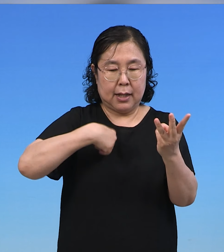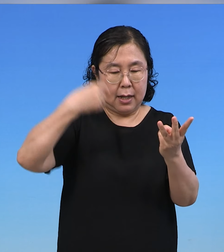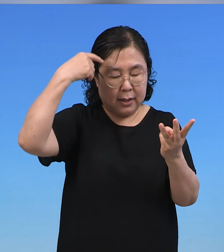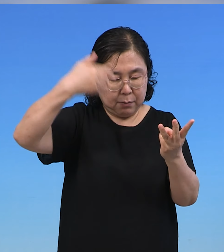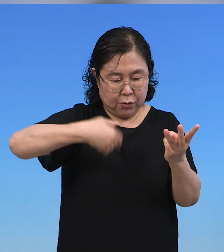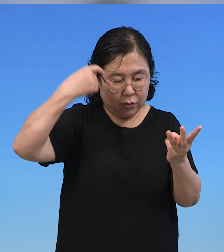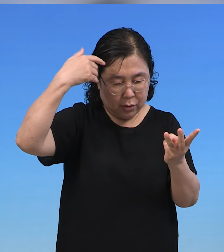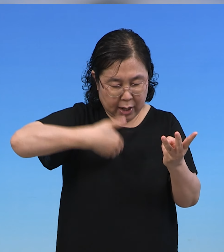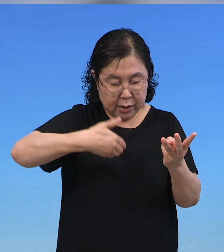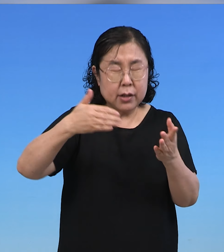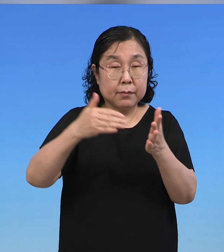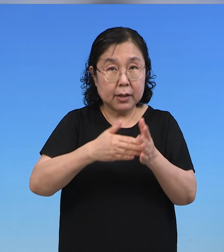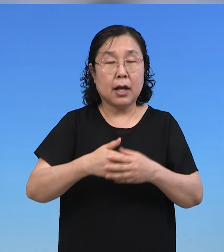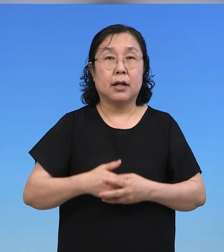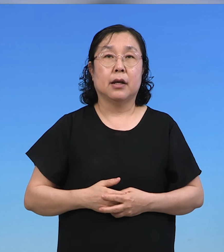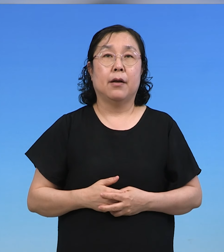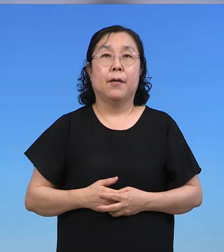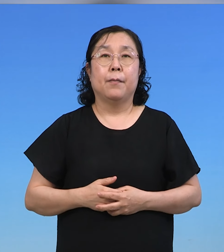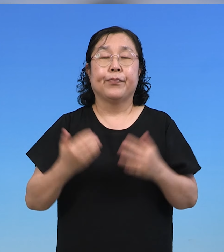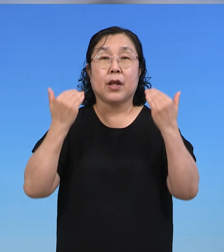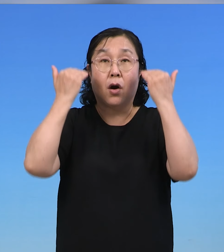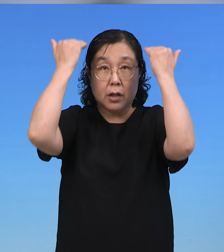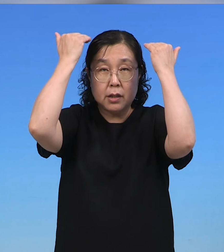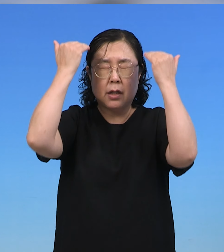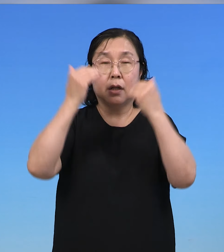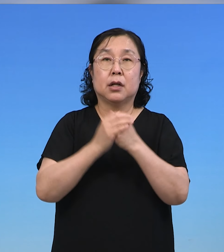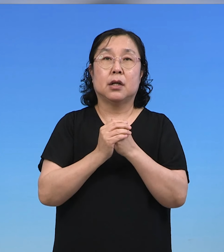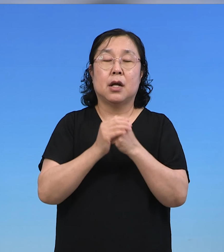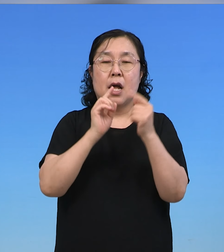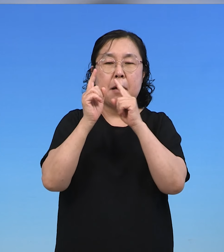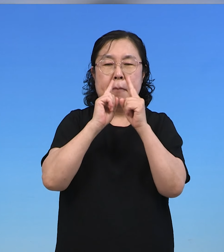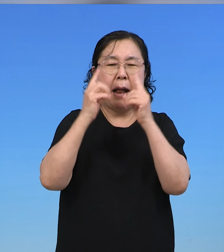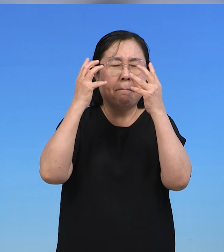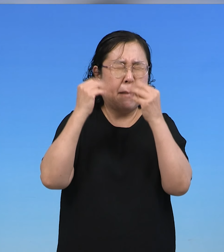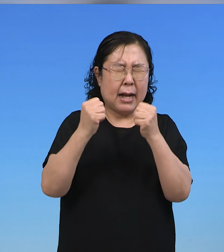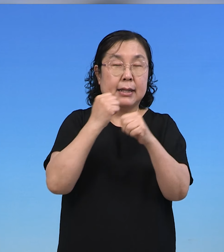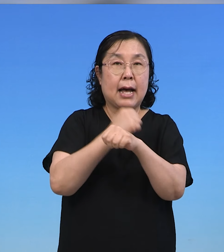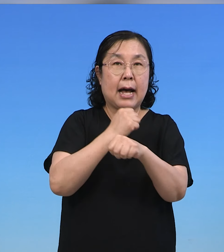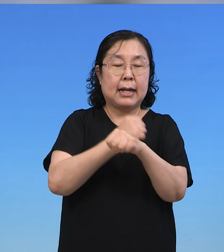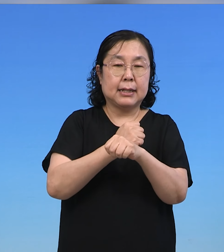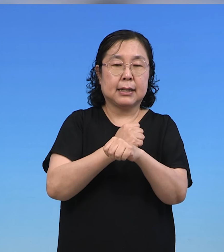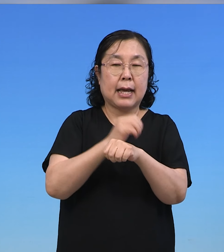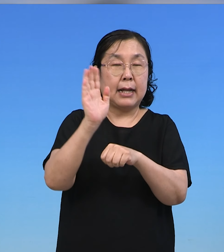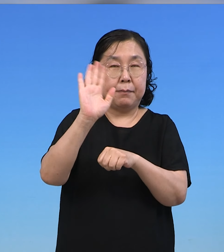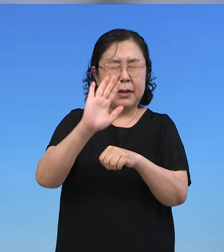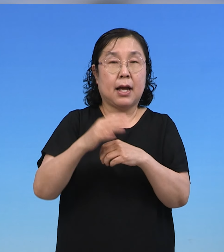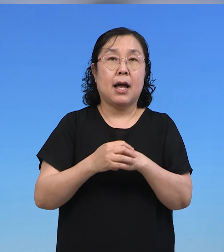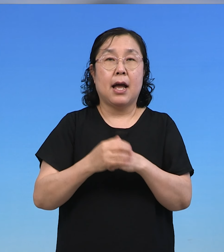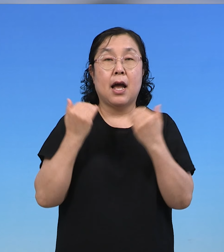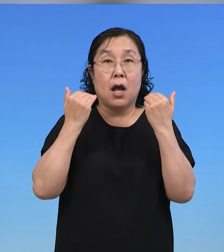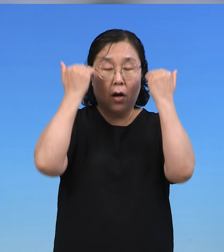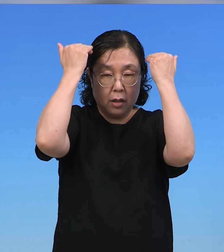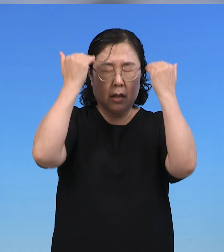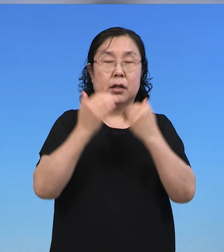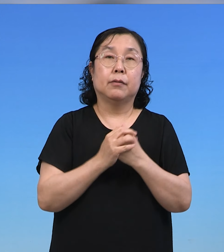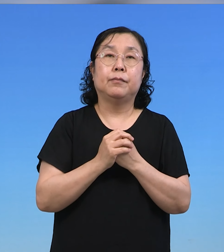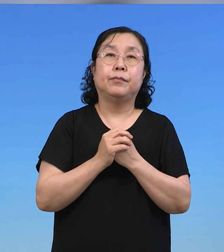그래서 제가 어른은요, 말 많이 하는 역할이 어른이 아니고,